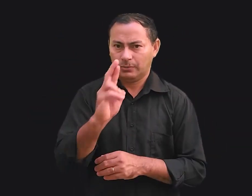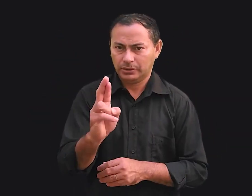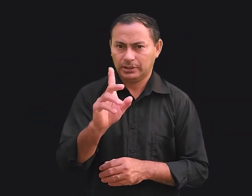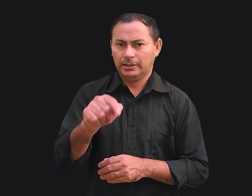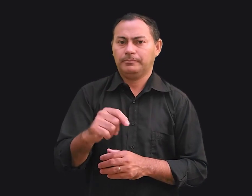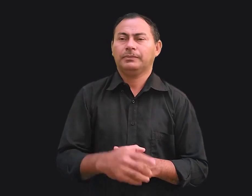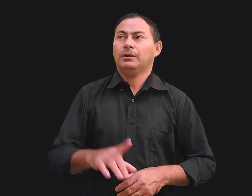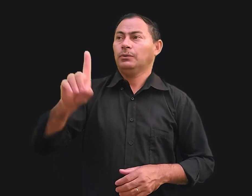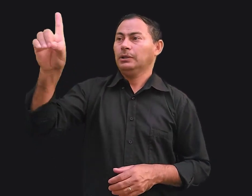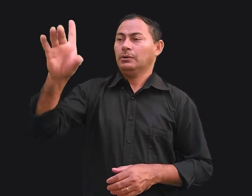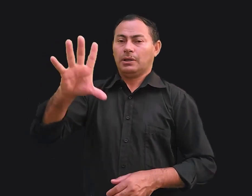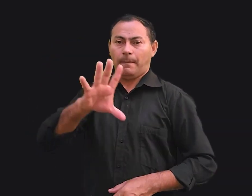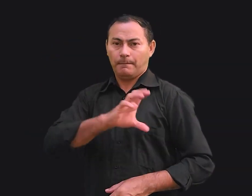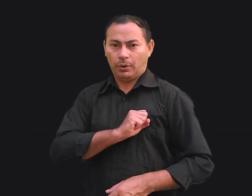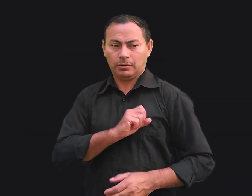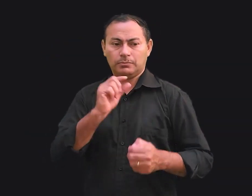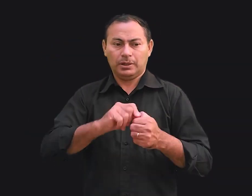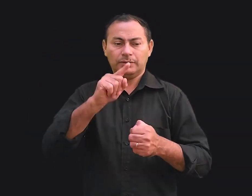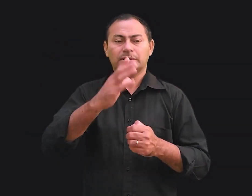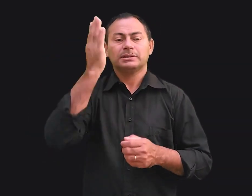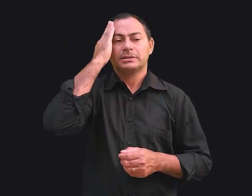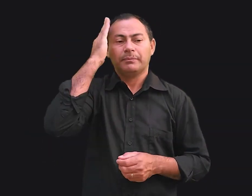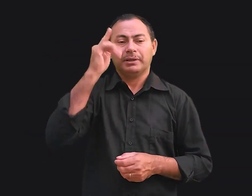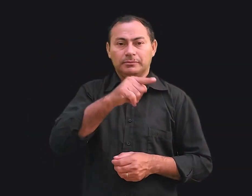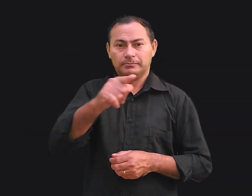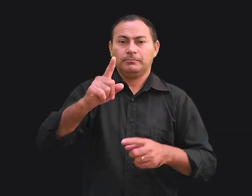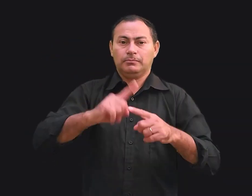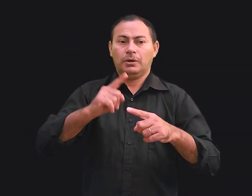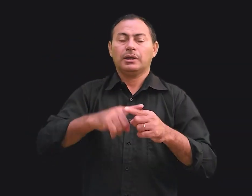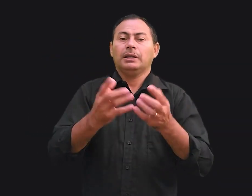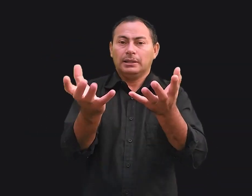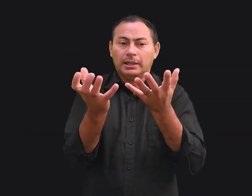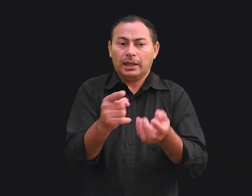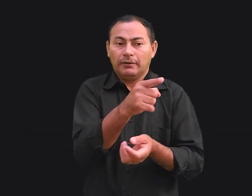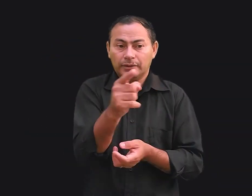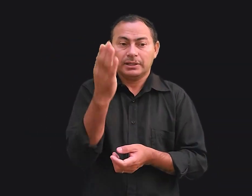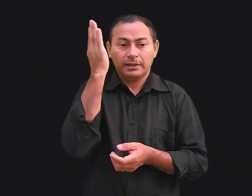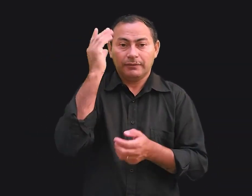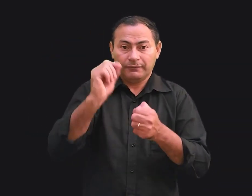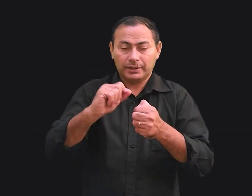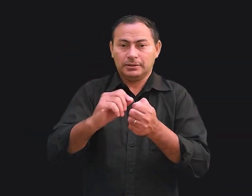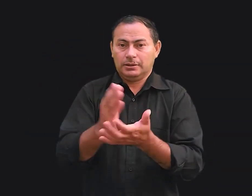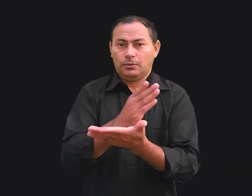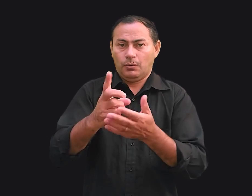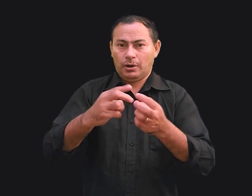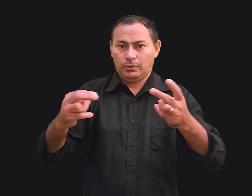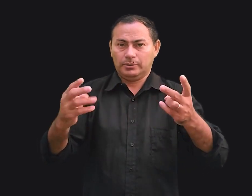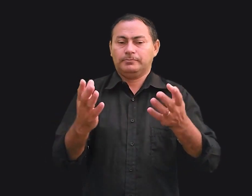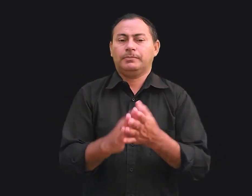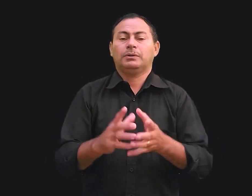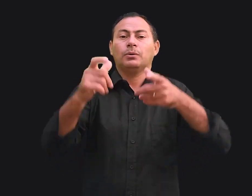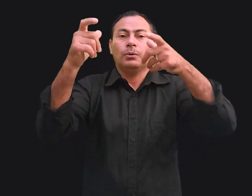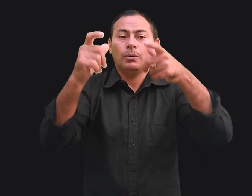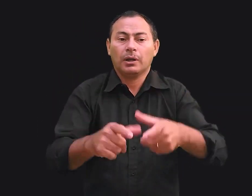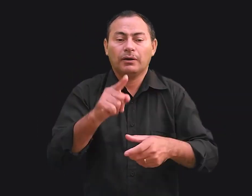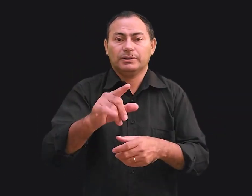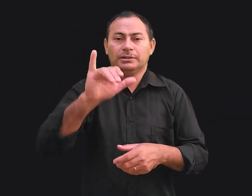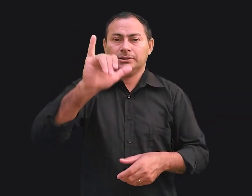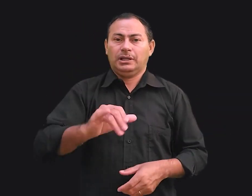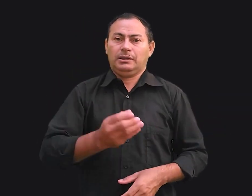é, um Deus amoroso fez você descobrir isso porque Ele quer que você faça alguma coisa a respeito do lugar em que você